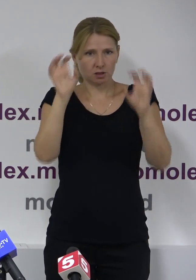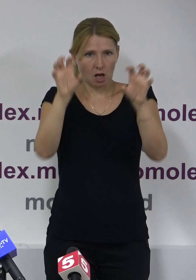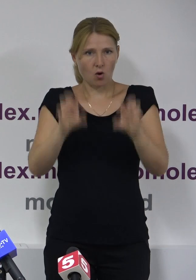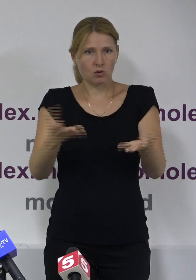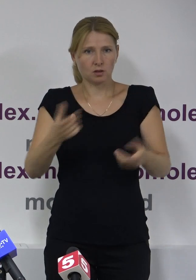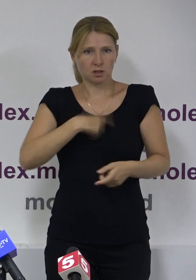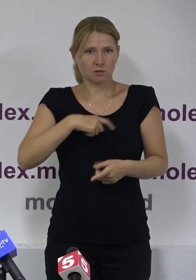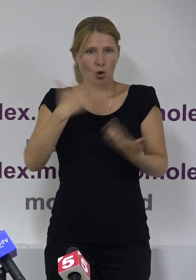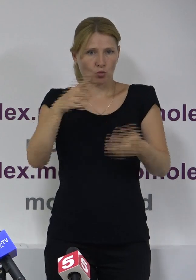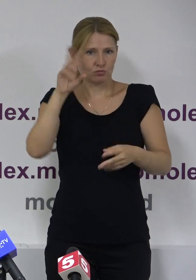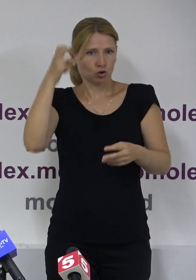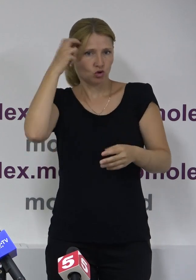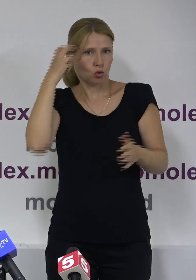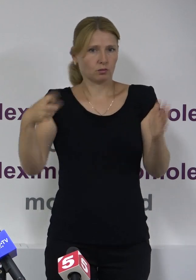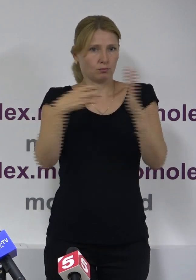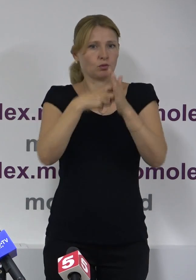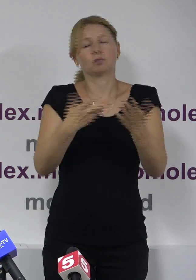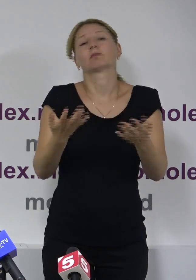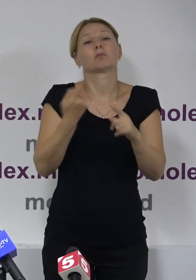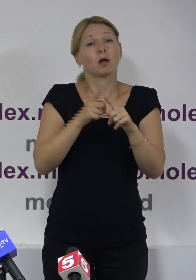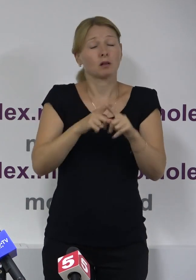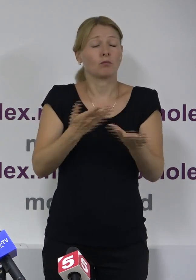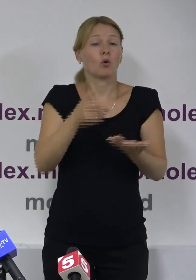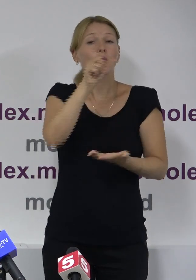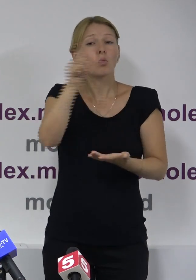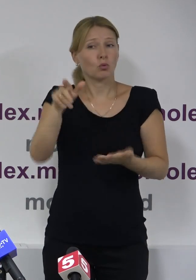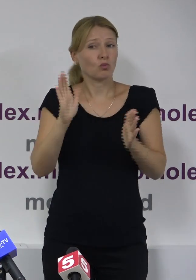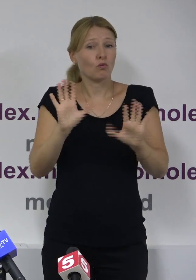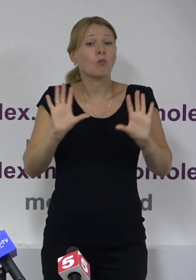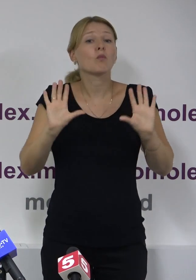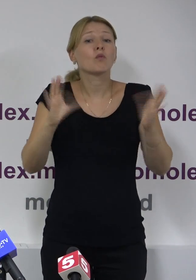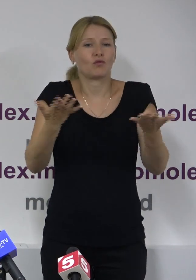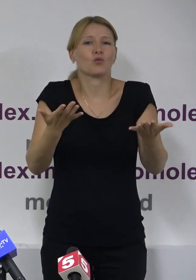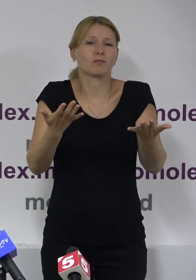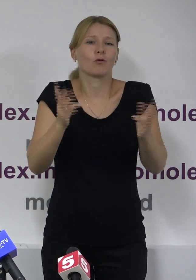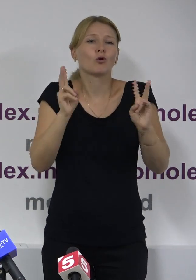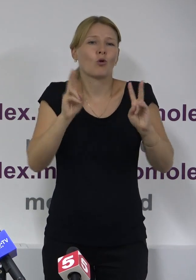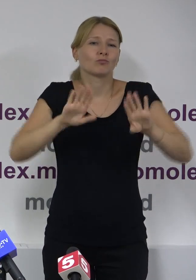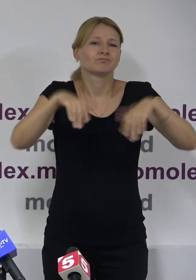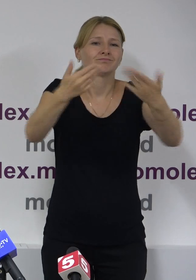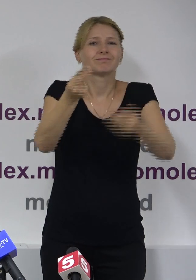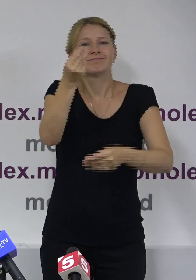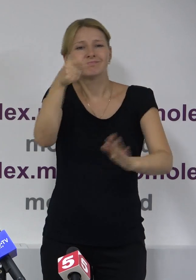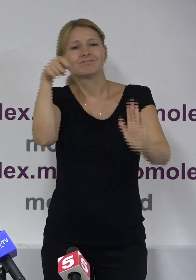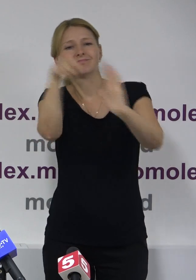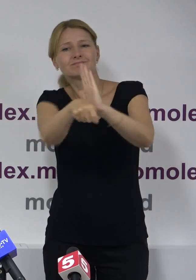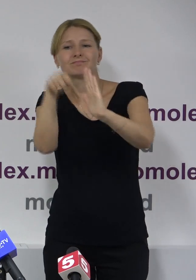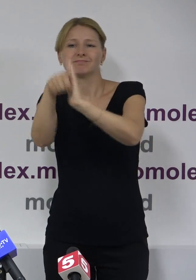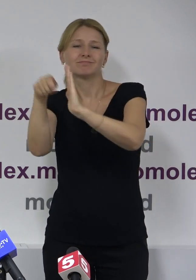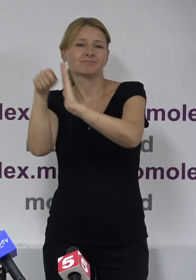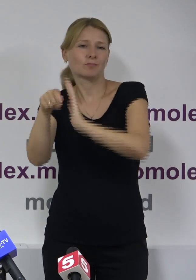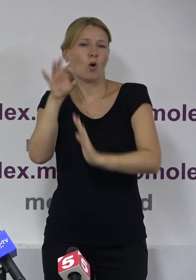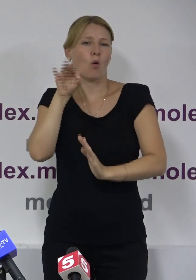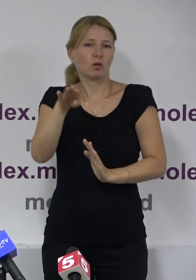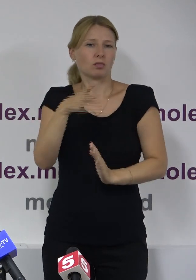încurajăm cetățenii să raporteze astfel de situații dacă vor fi astfel de propuneri din partea unor competitori